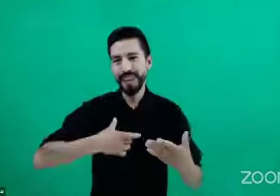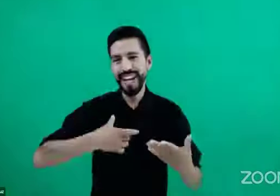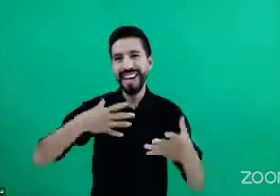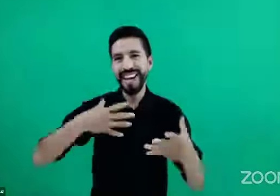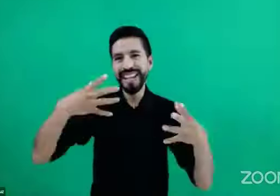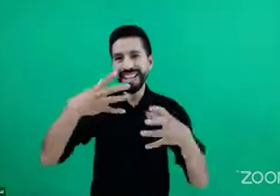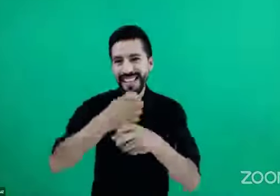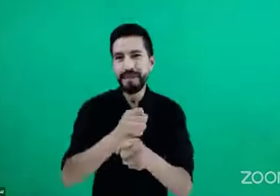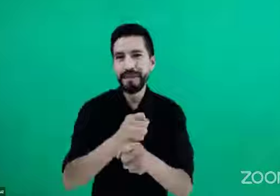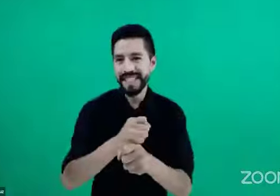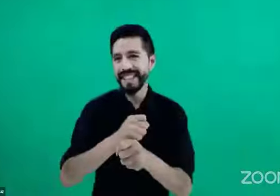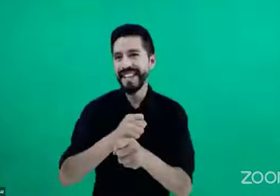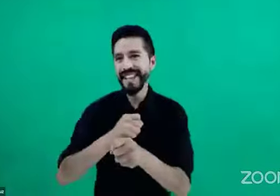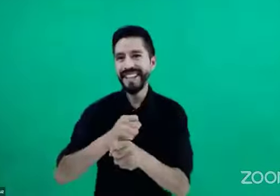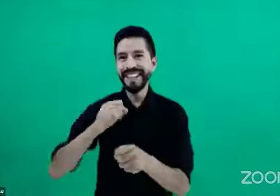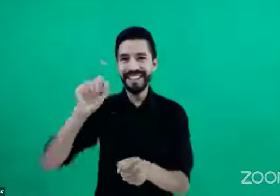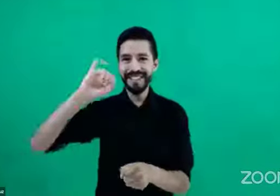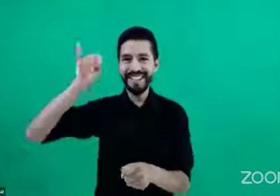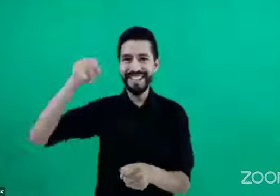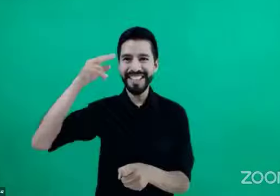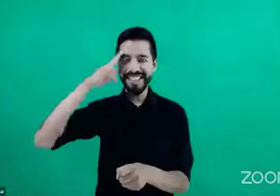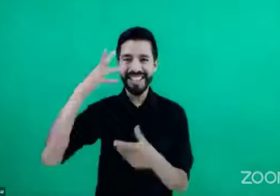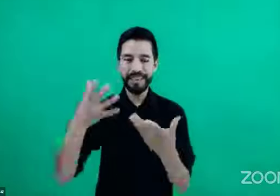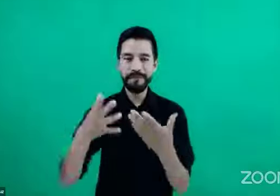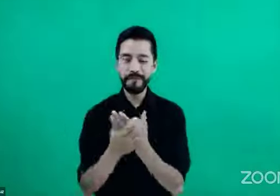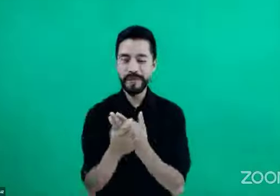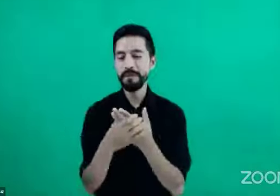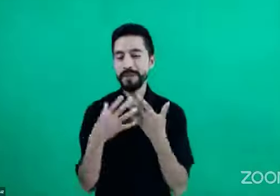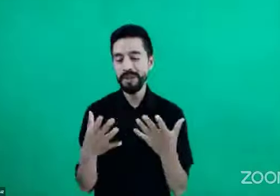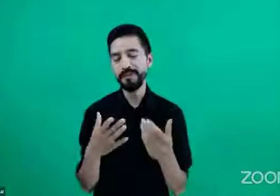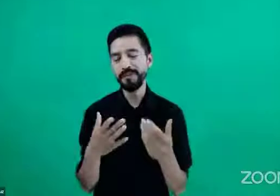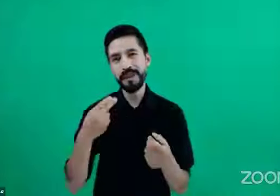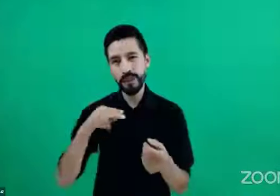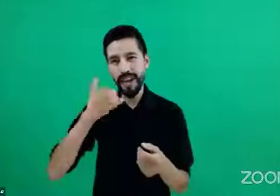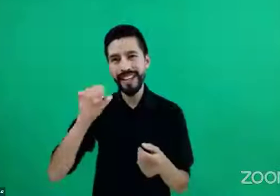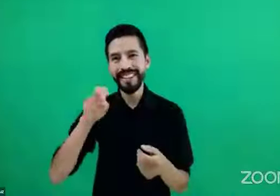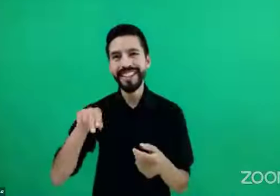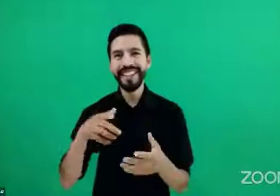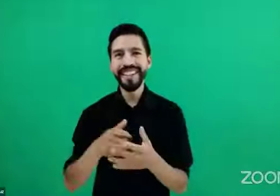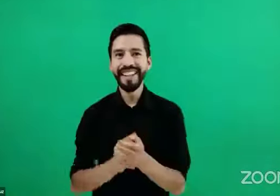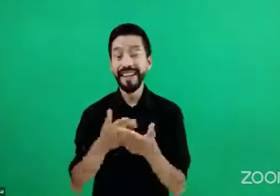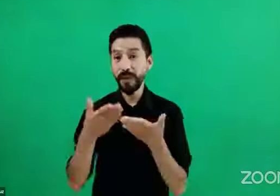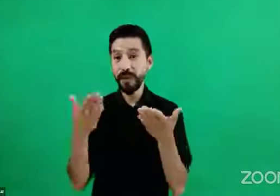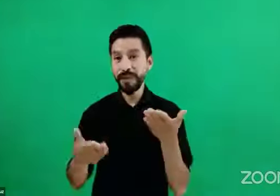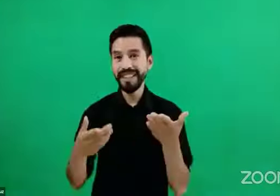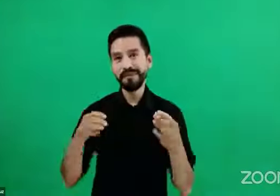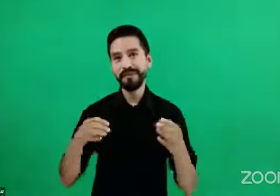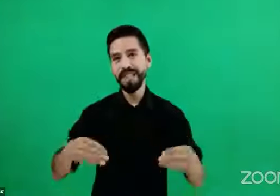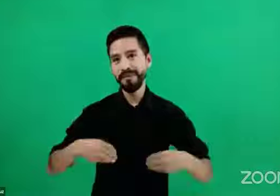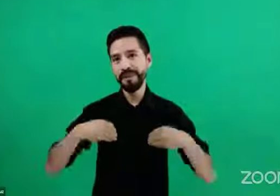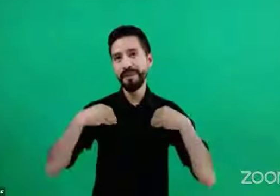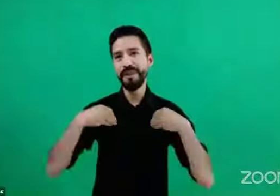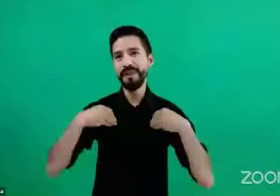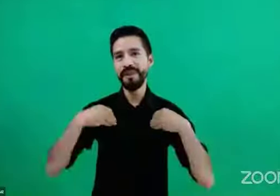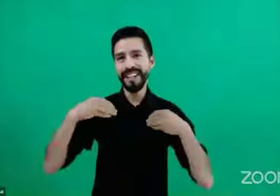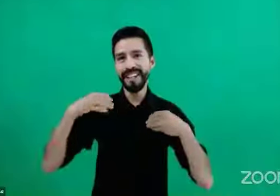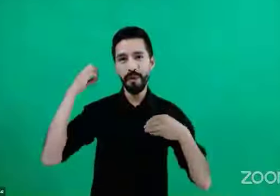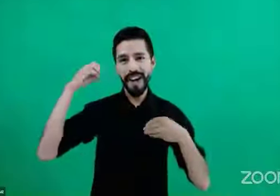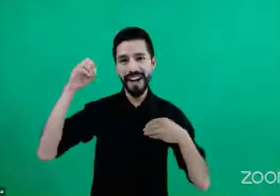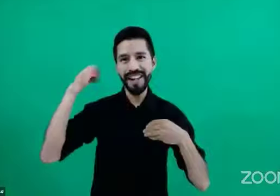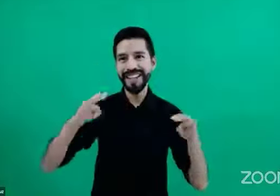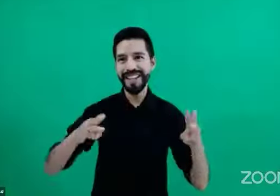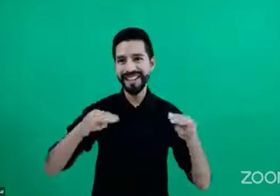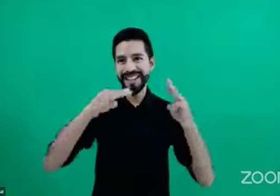ponen se llama seña. Entonces, pues bueno, mi nombre es Juan. Actualmente vivo